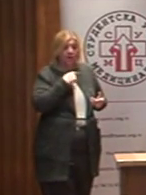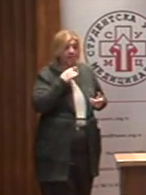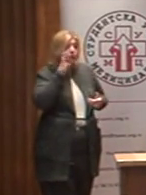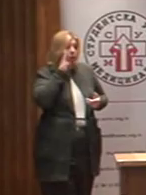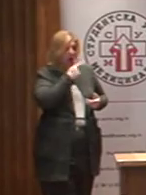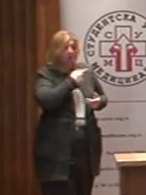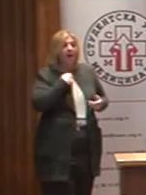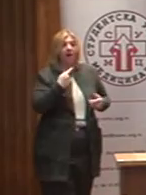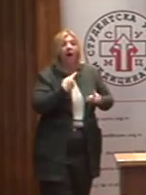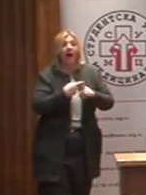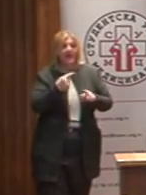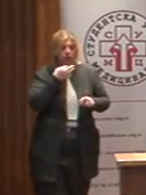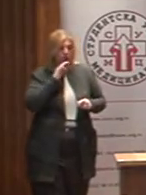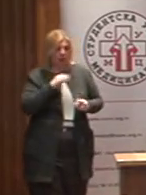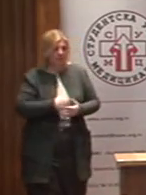gospodinu Hari Zolji.